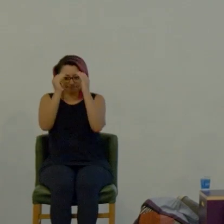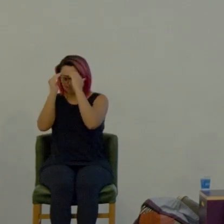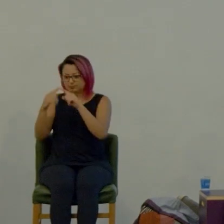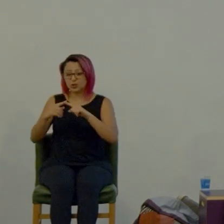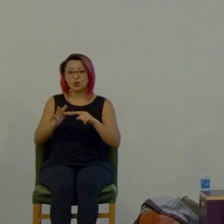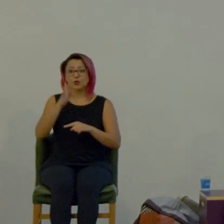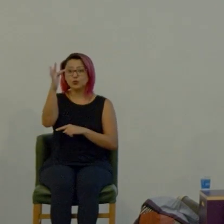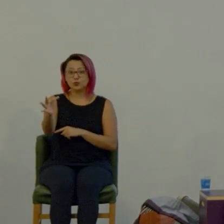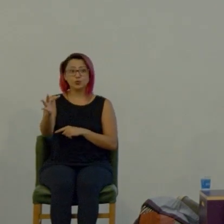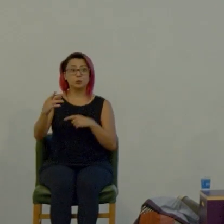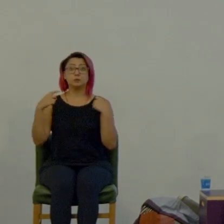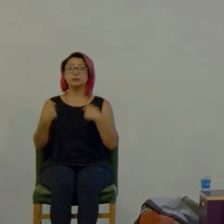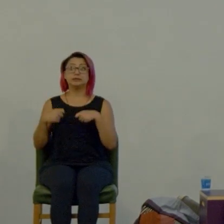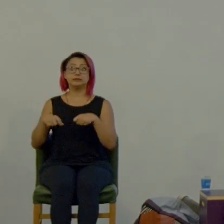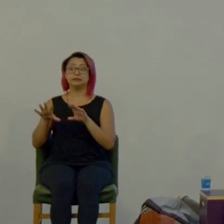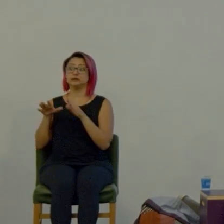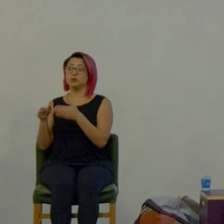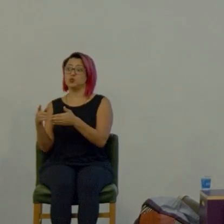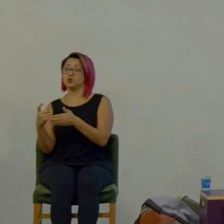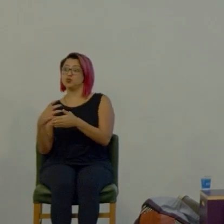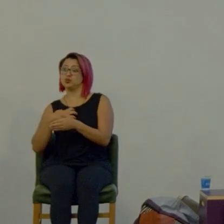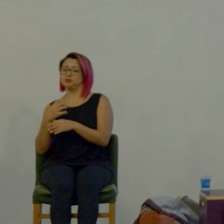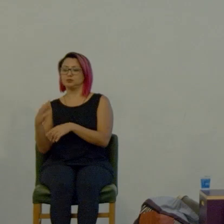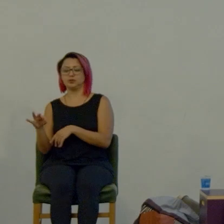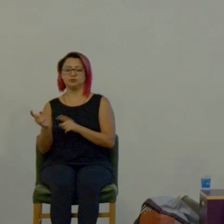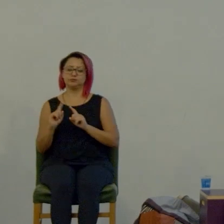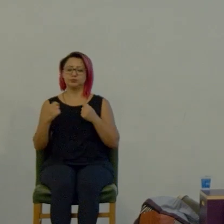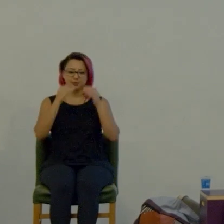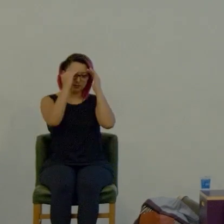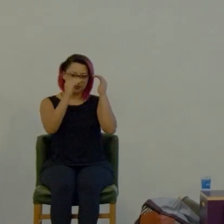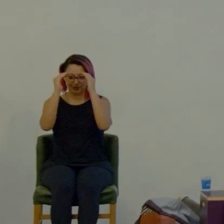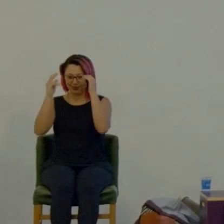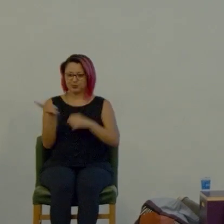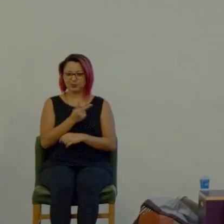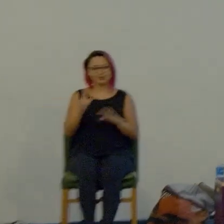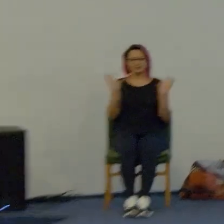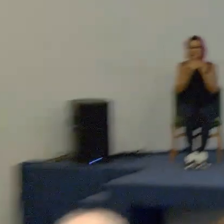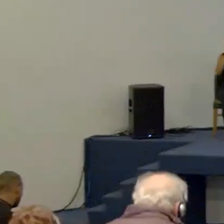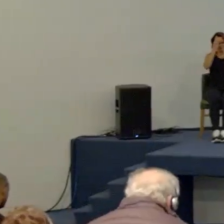tem que ser uma destruição inevitável e inexorável. É isso, gente. Obrigado.